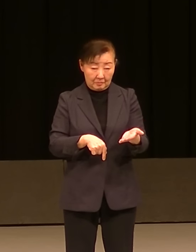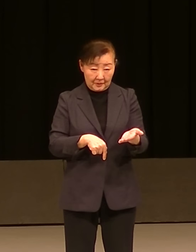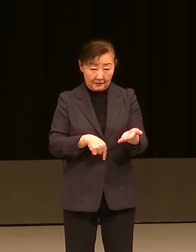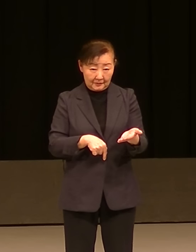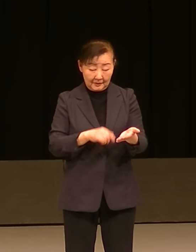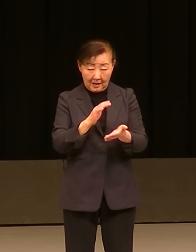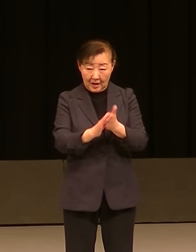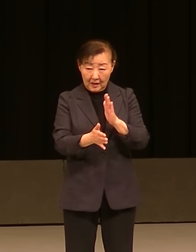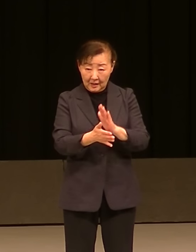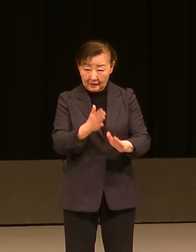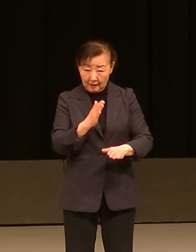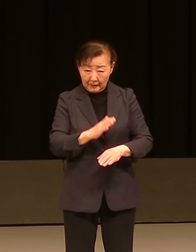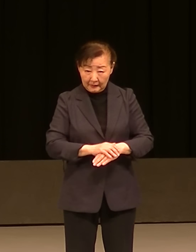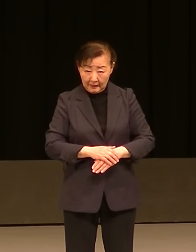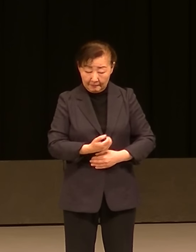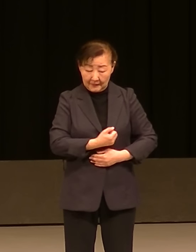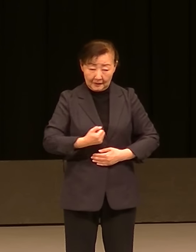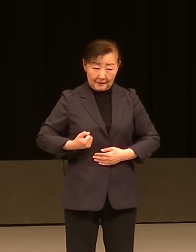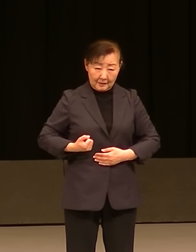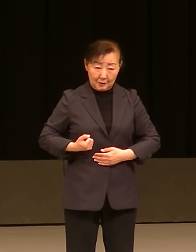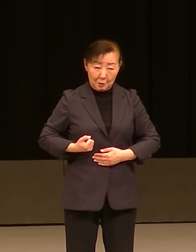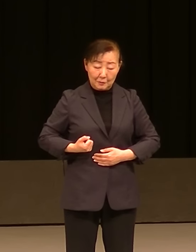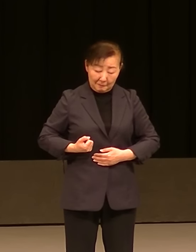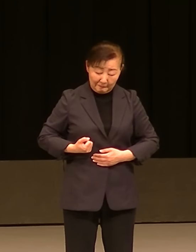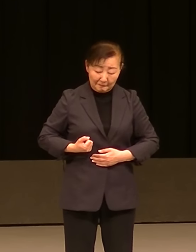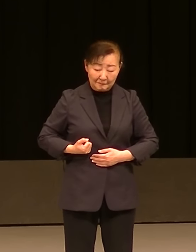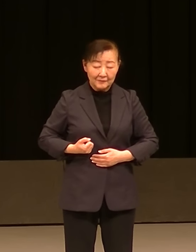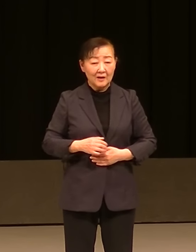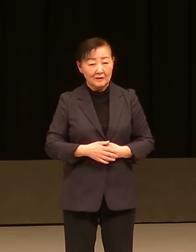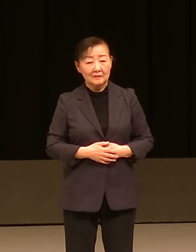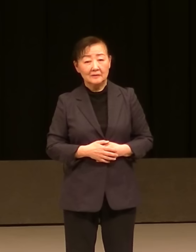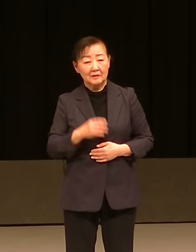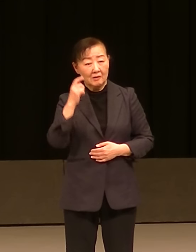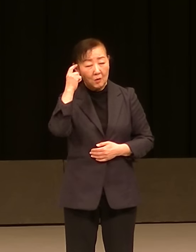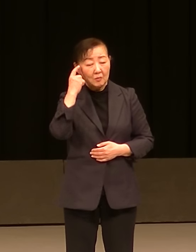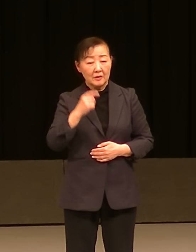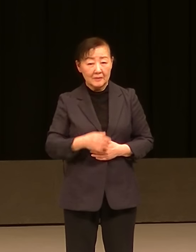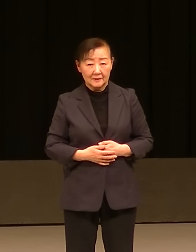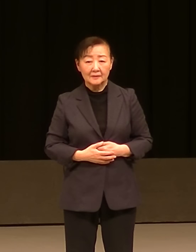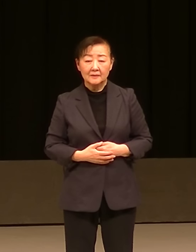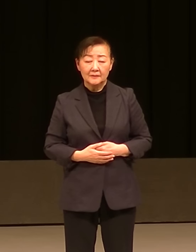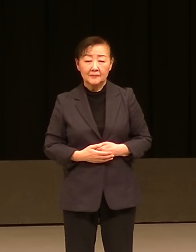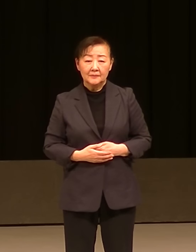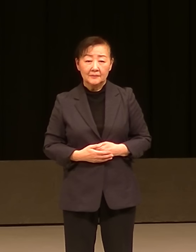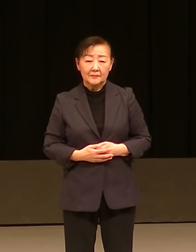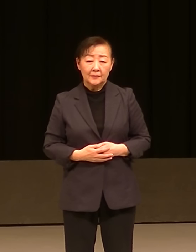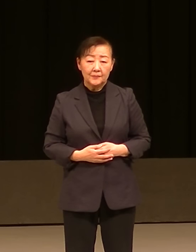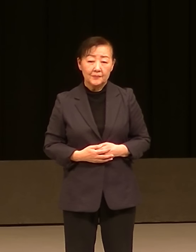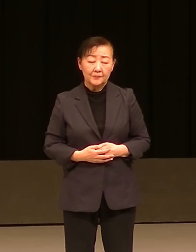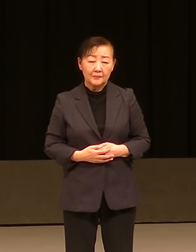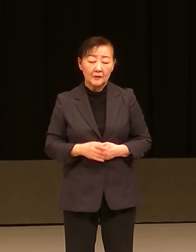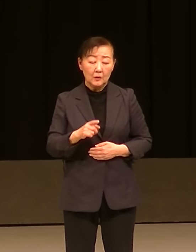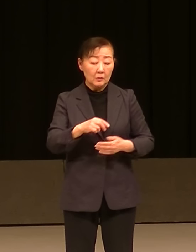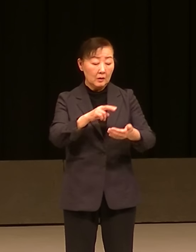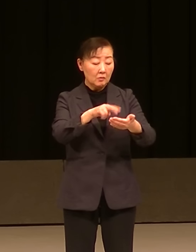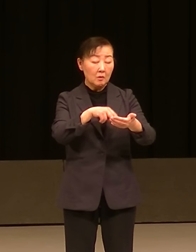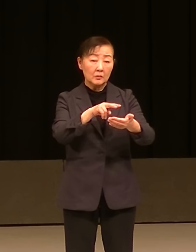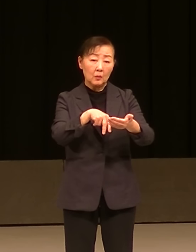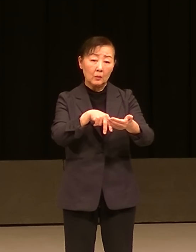改めて、なんと潔の良い宣言かというふうに思うところでございますよね。でこれを読む